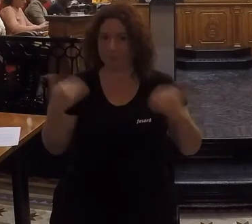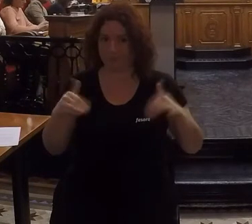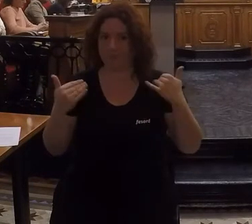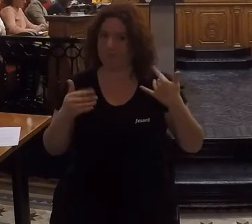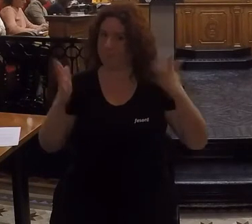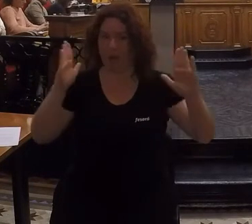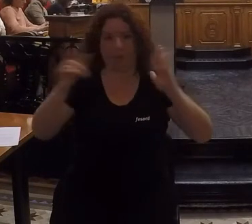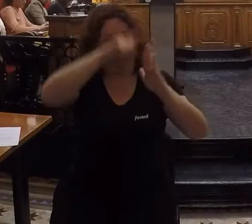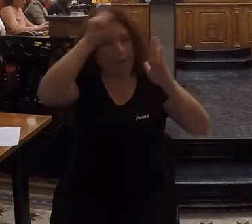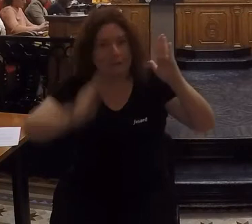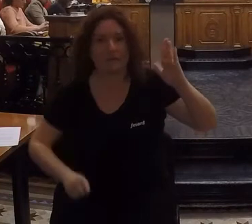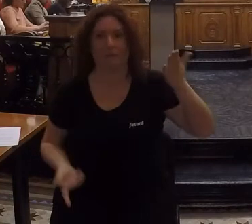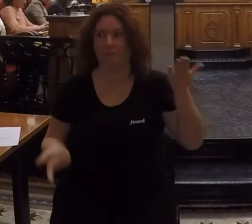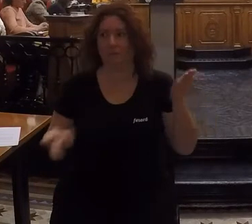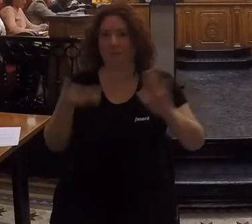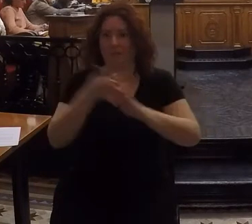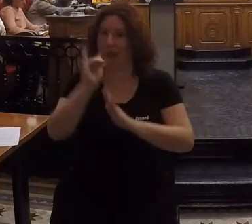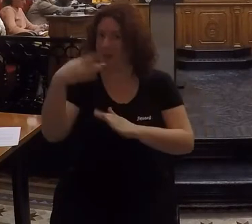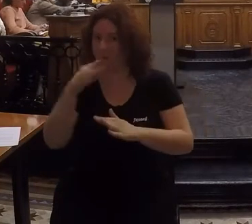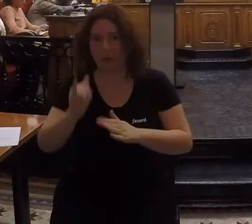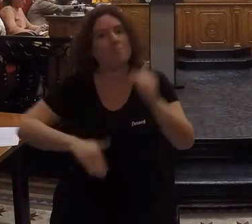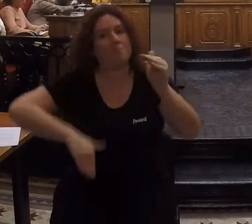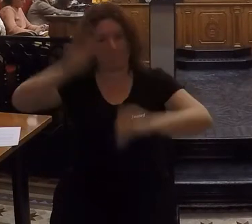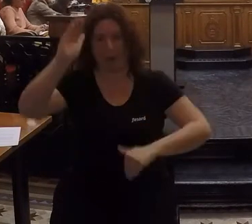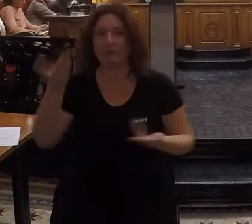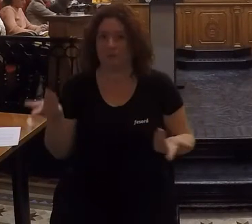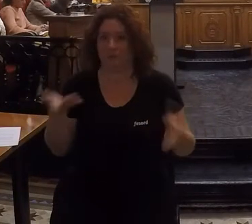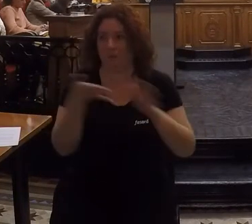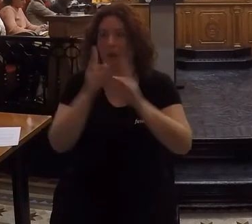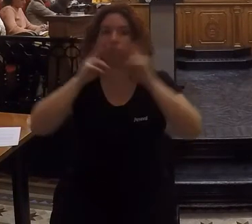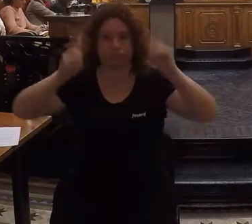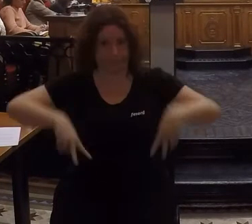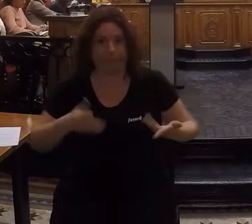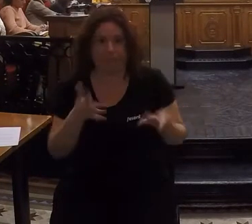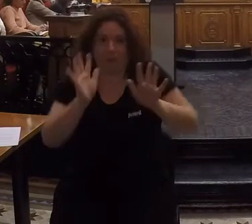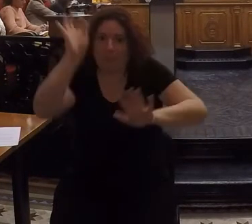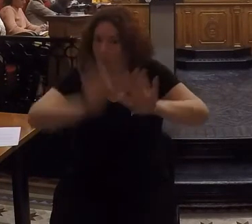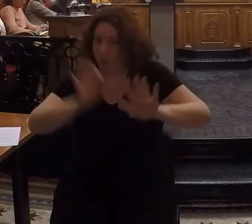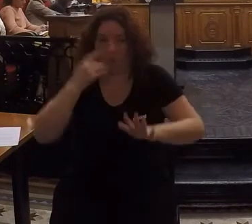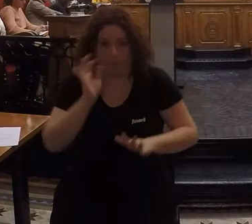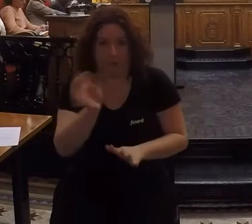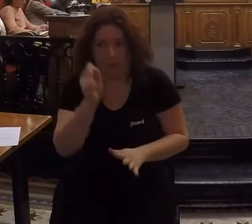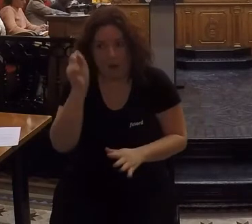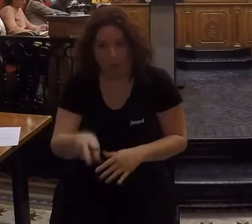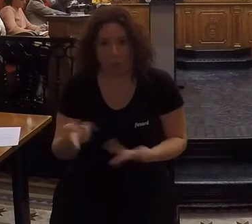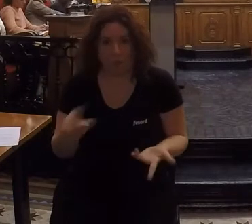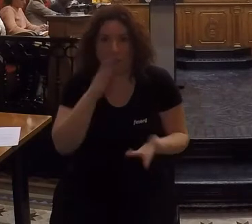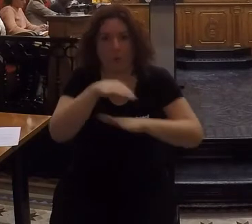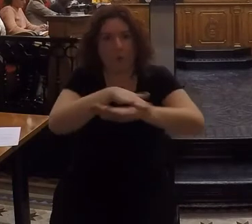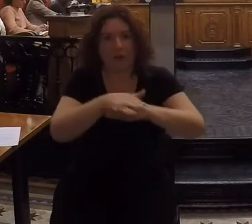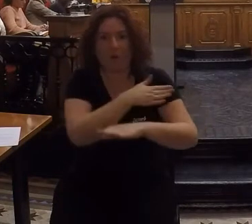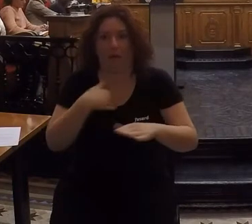todos, ya lo han dicho mil veces, está reconocido, se subió el 10%, una medida del Gobierno para